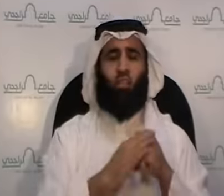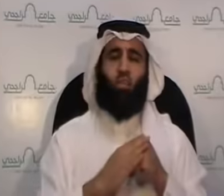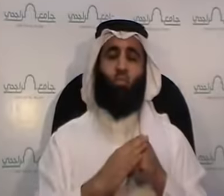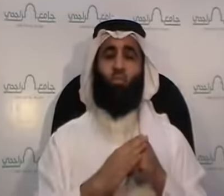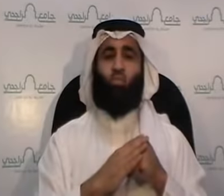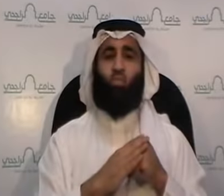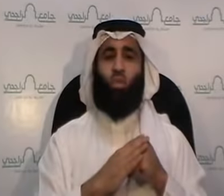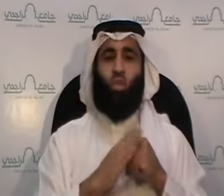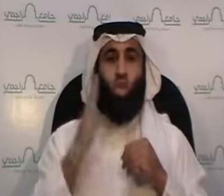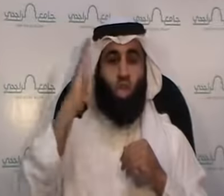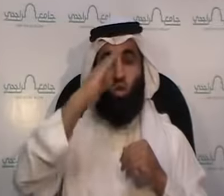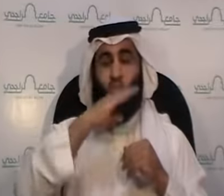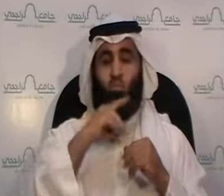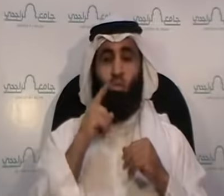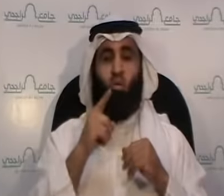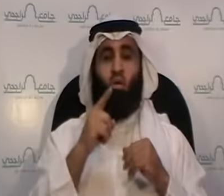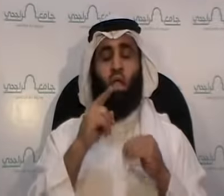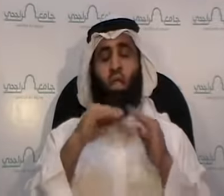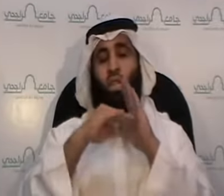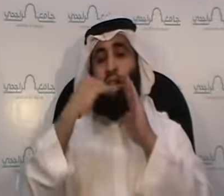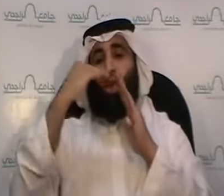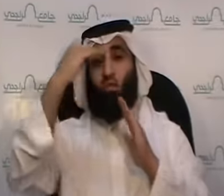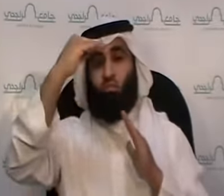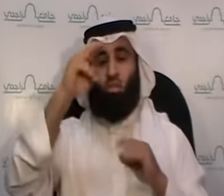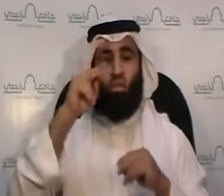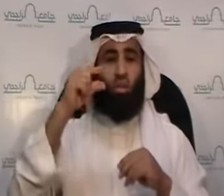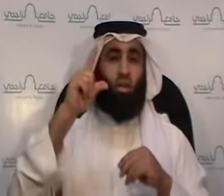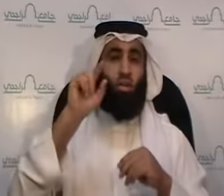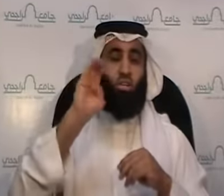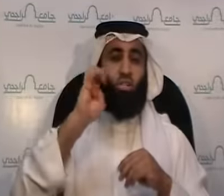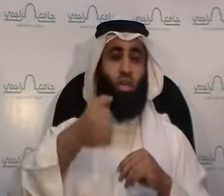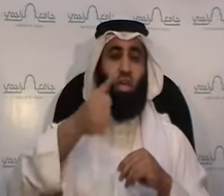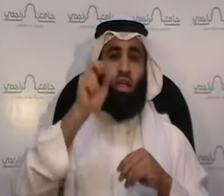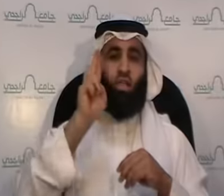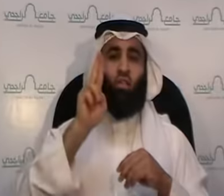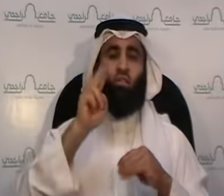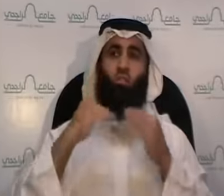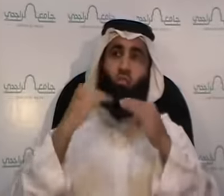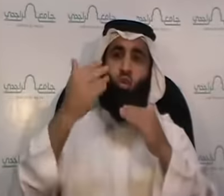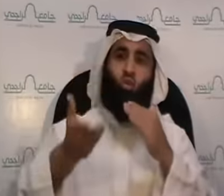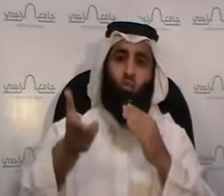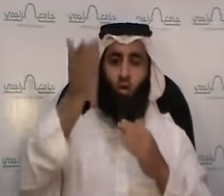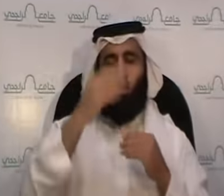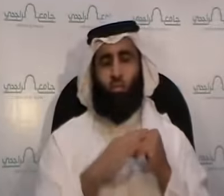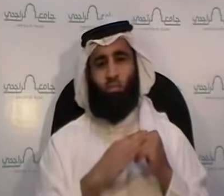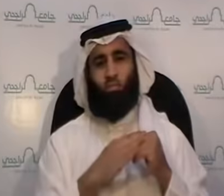وللآخرة أكبر درجات وأكبر تفضيلا. فمن زحزح عن